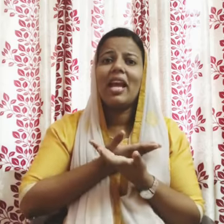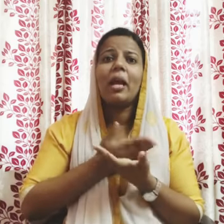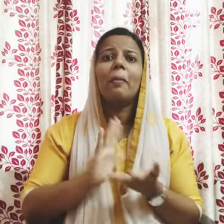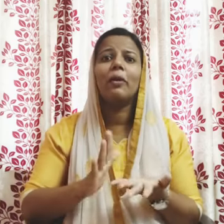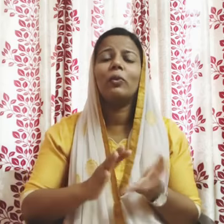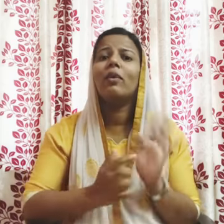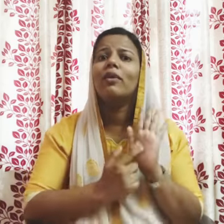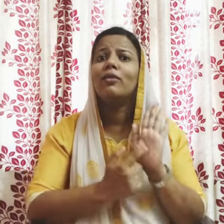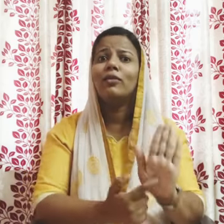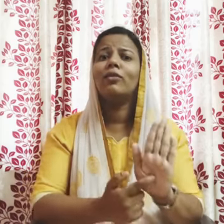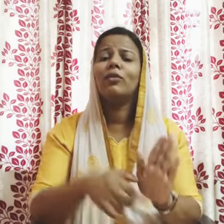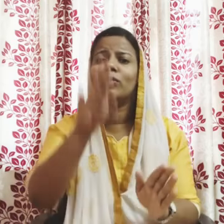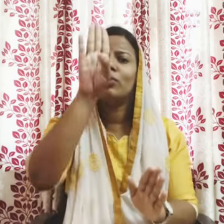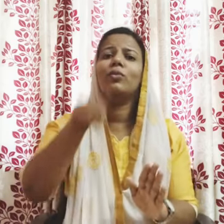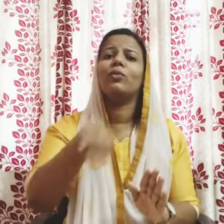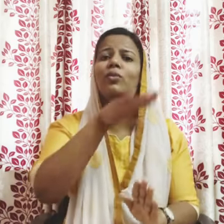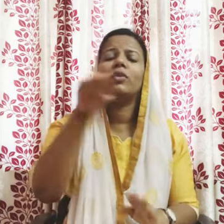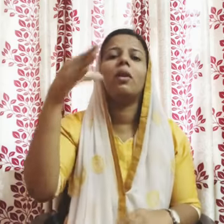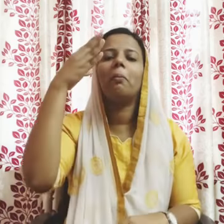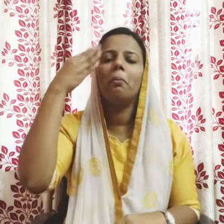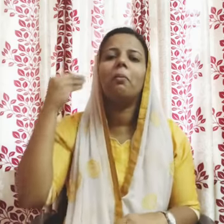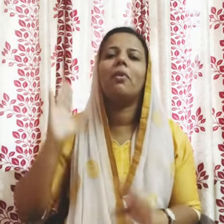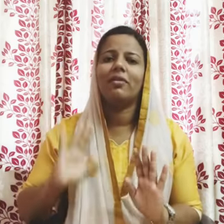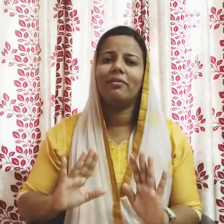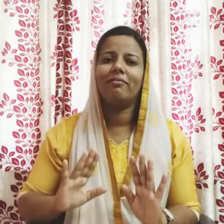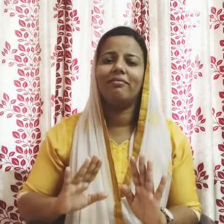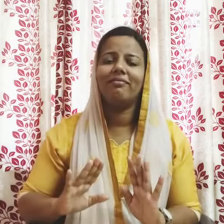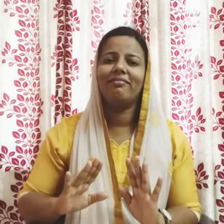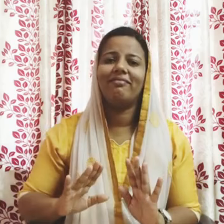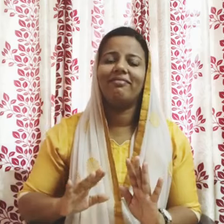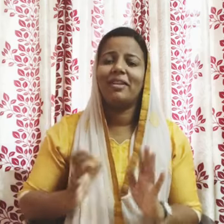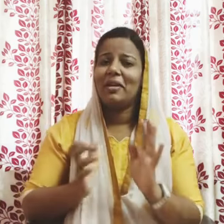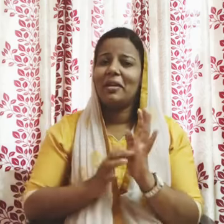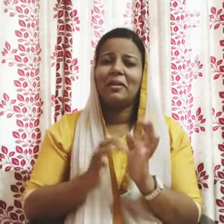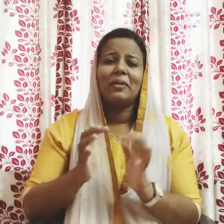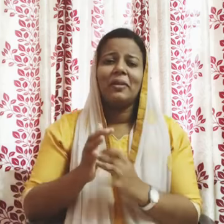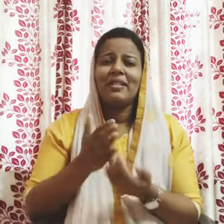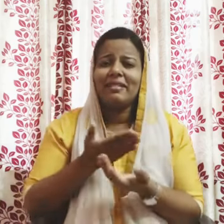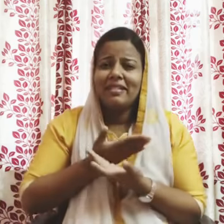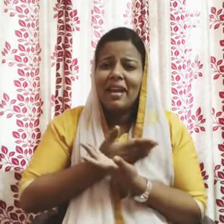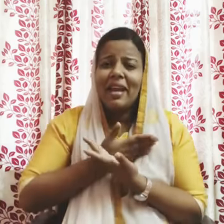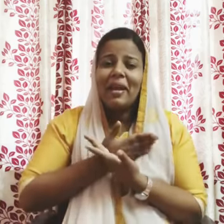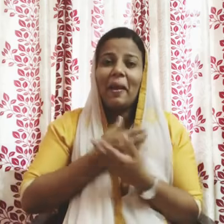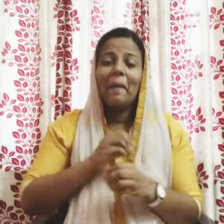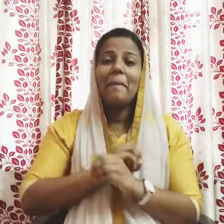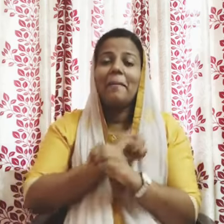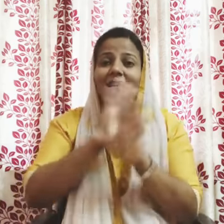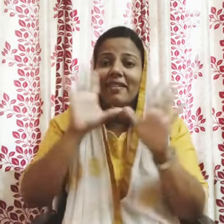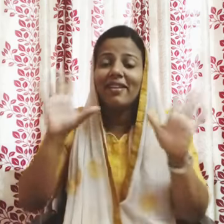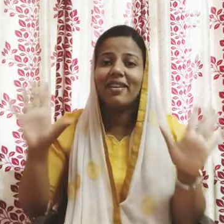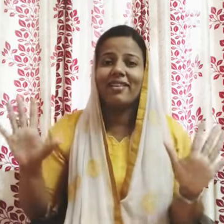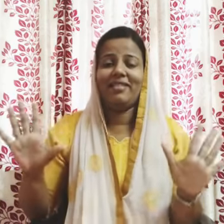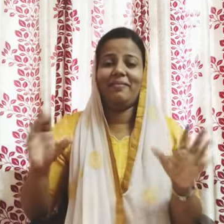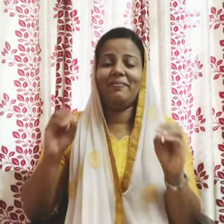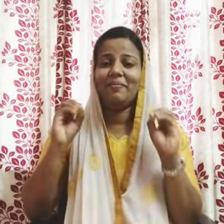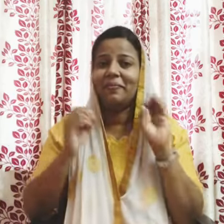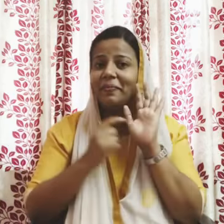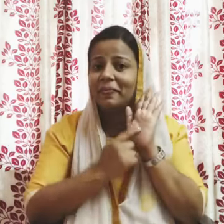സ്നേഹമാണെന്നുള്ള തെളിവാണ് ക്രൂശിലെ മരണം എന്ന് പറയുന്നത്. പിതാവിന് നമ്മളോടുള്ള സ്നേഹത്തിന്റെ പ്രതിഫലനം അല്ലെങ്കിൽ പ്രകാശനമാണ്, അല്ലെങ്കിൽ